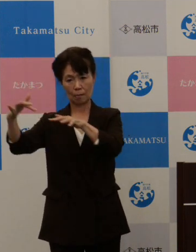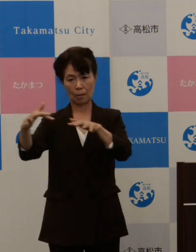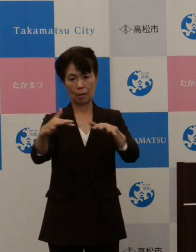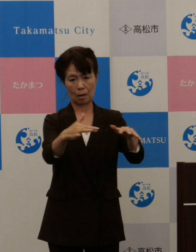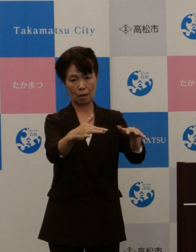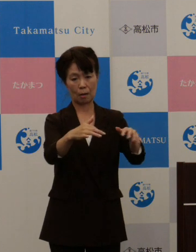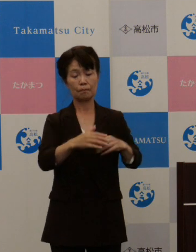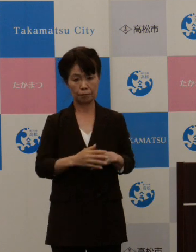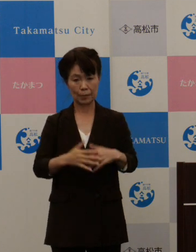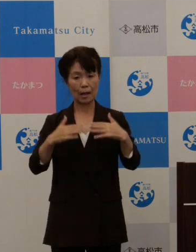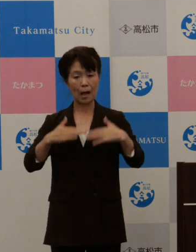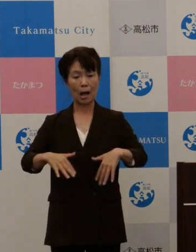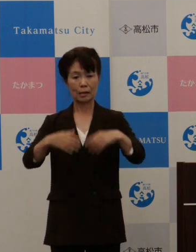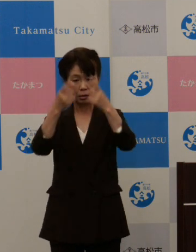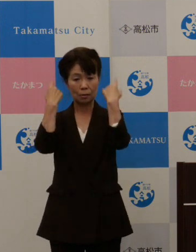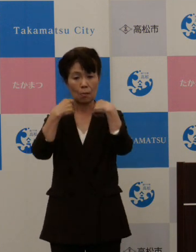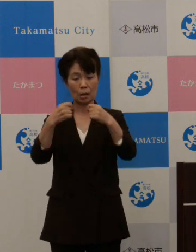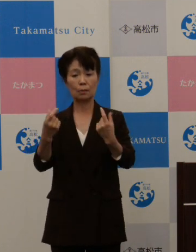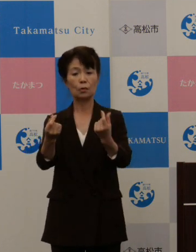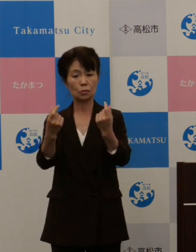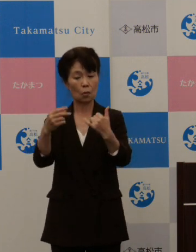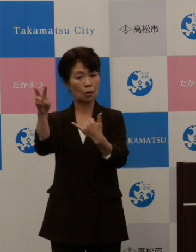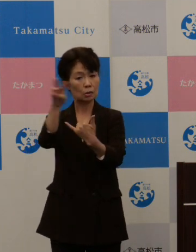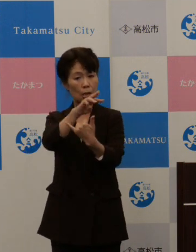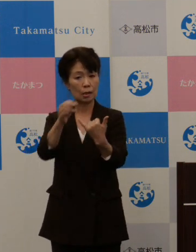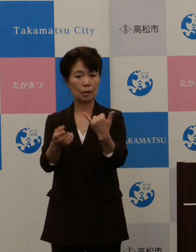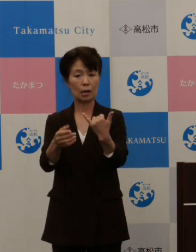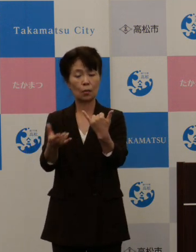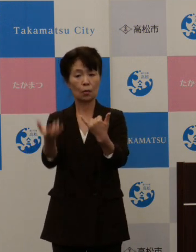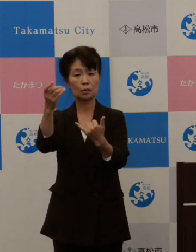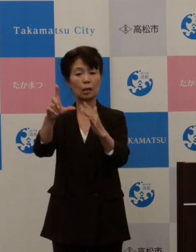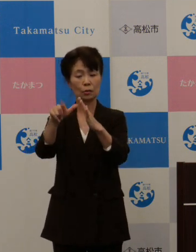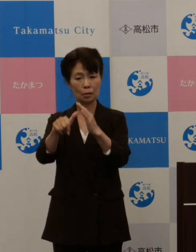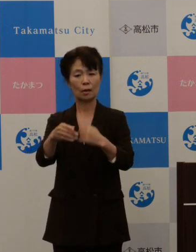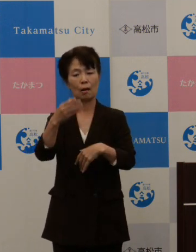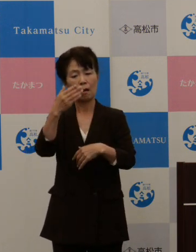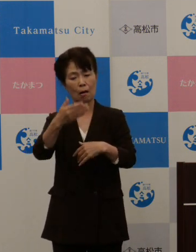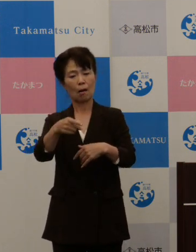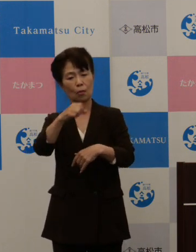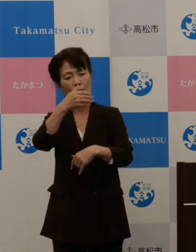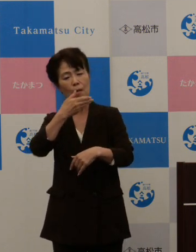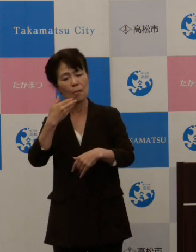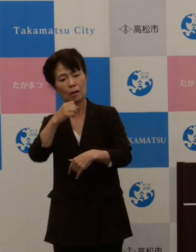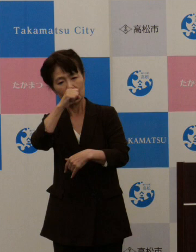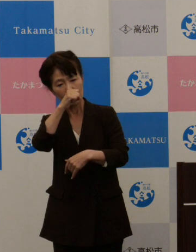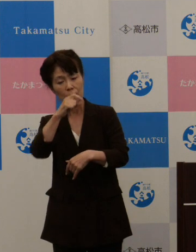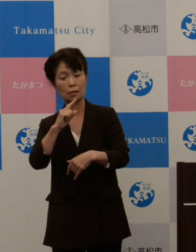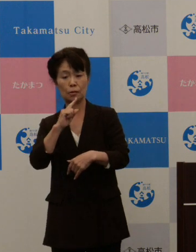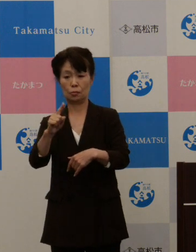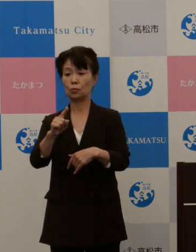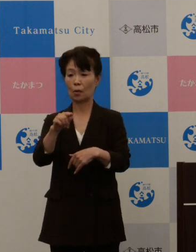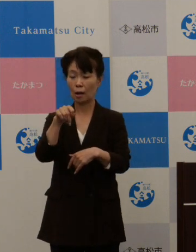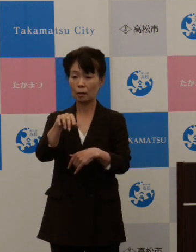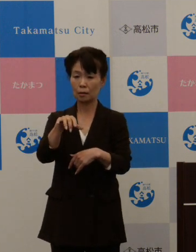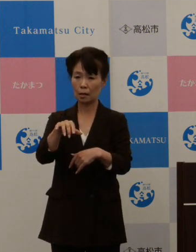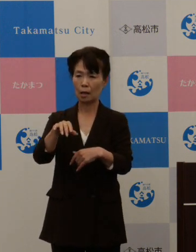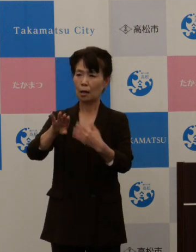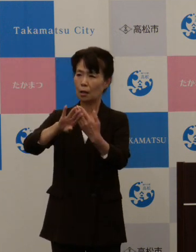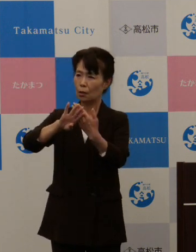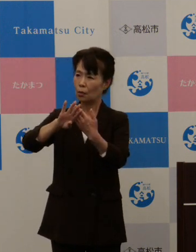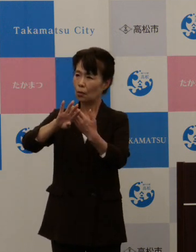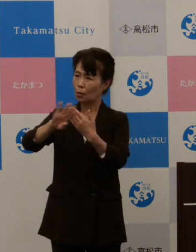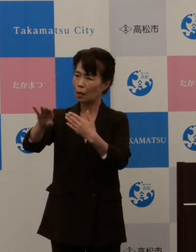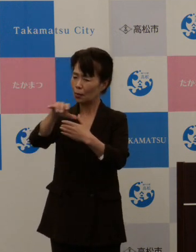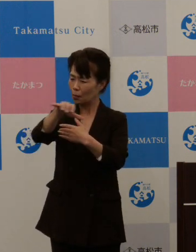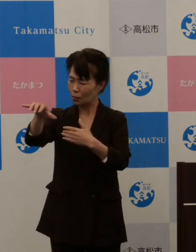まあ、安心バンダナも同様に災害時にこういうのが役に立つということがありまして、あまあどこが始めたかち